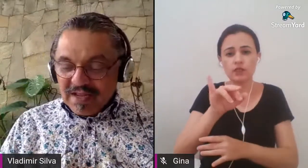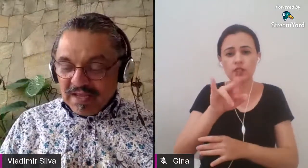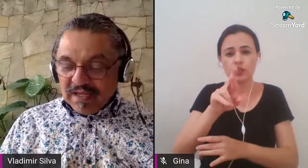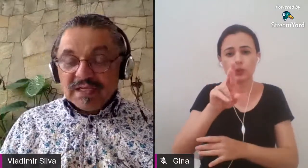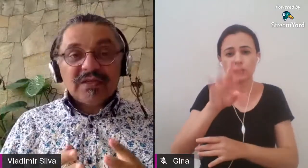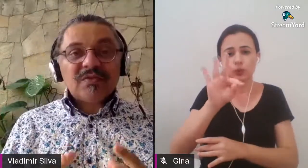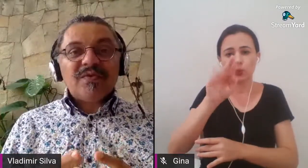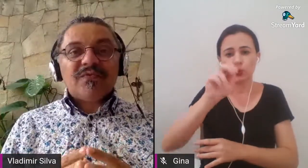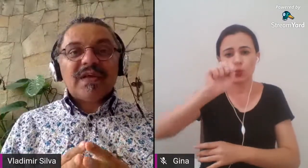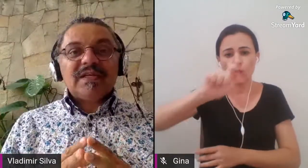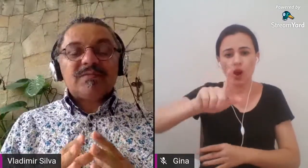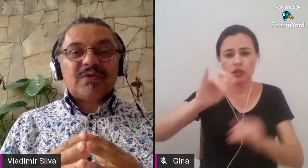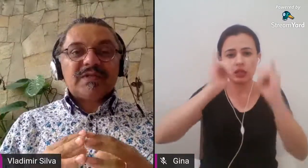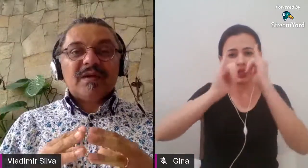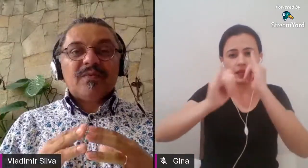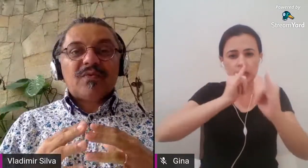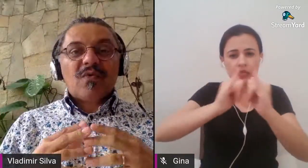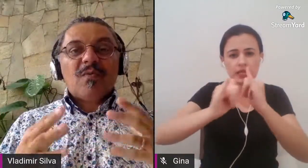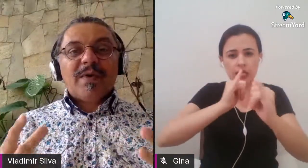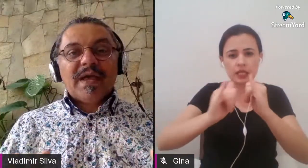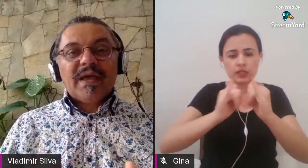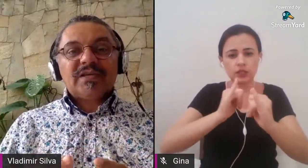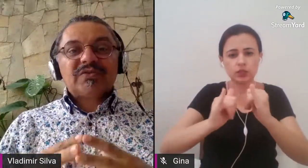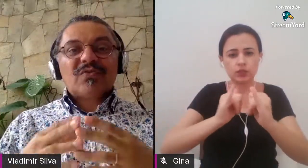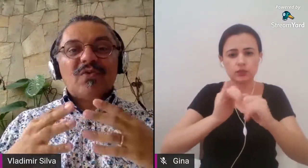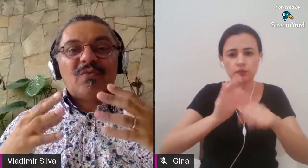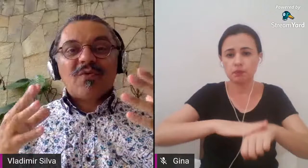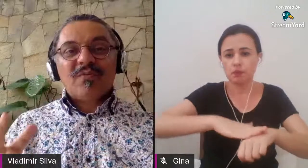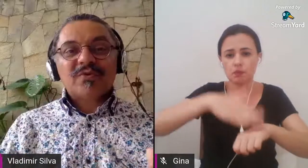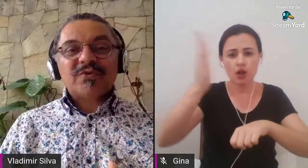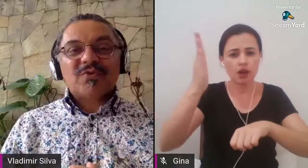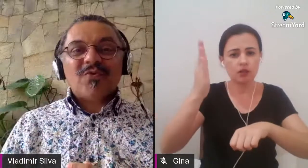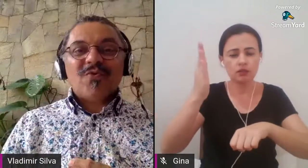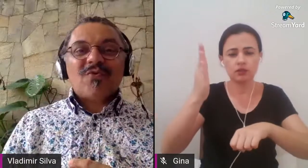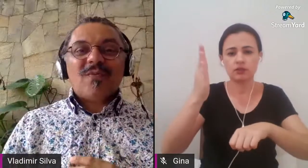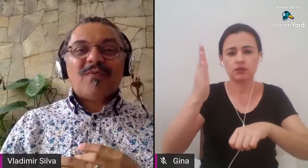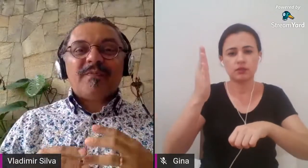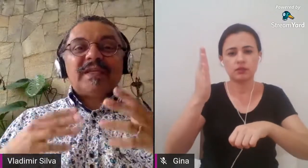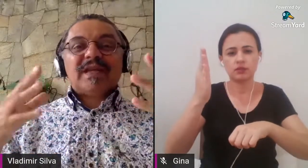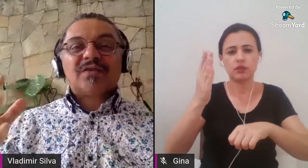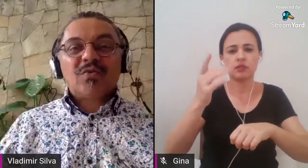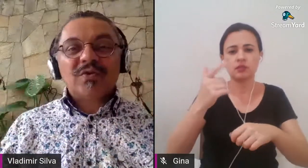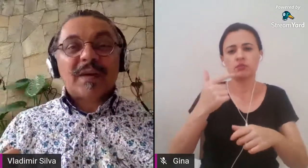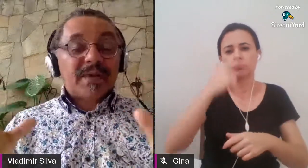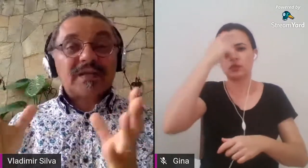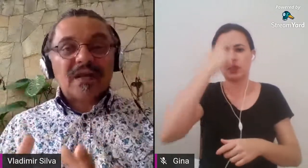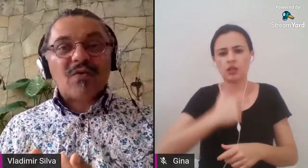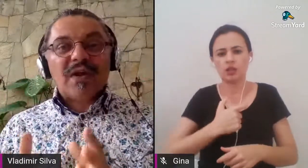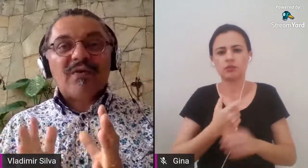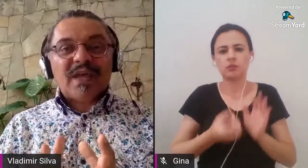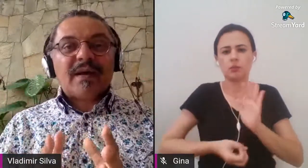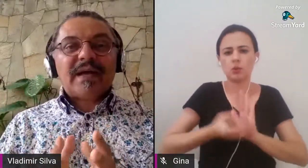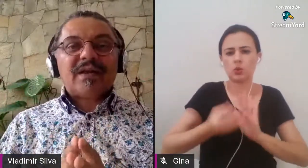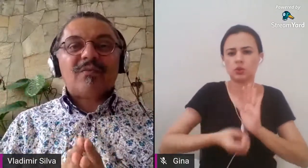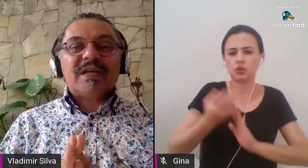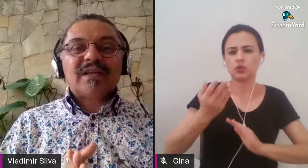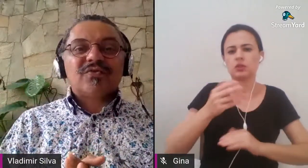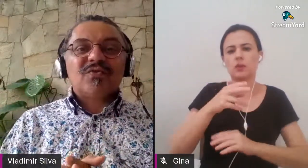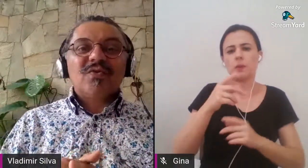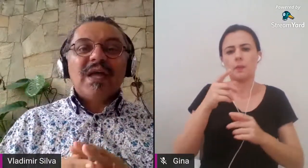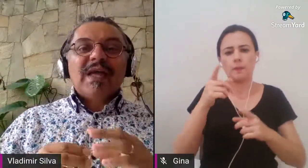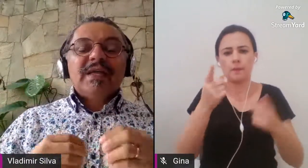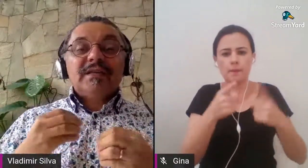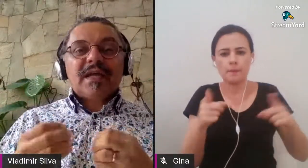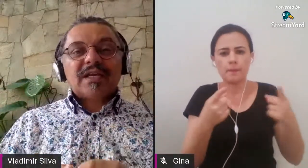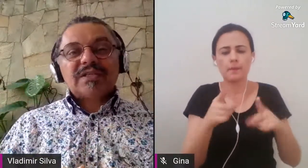queiram chamar, e isso me fez, por exemplo, como maestro, como compositor, como pensador da prática coral, que é a área que eu